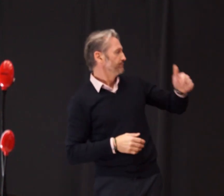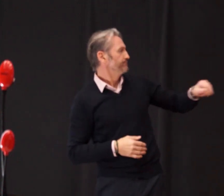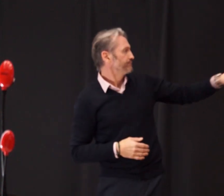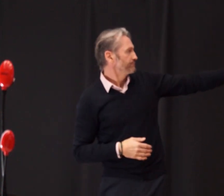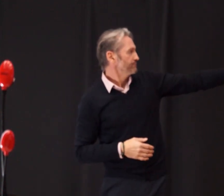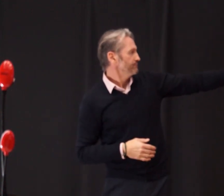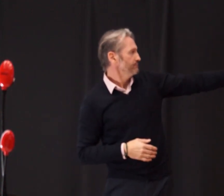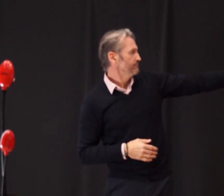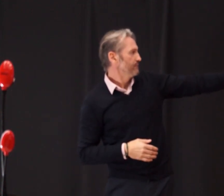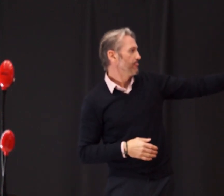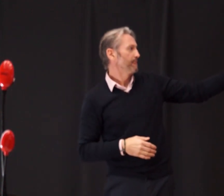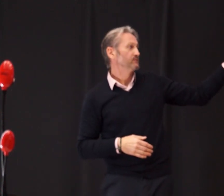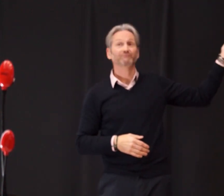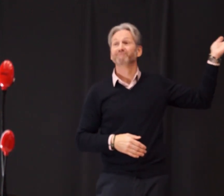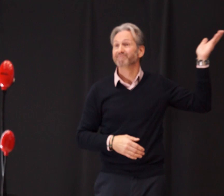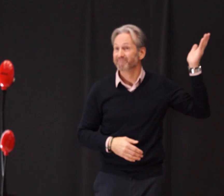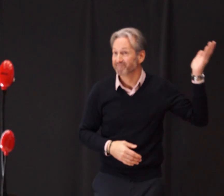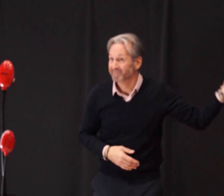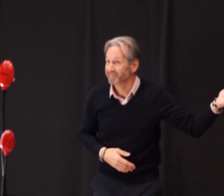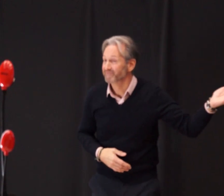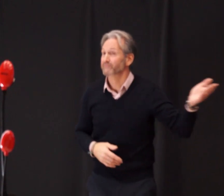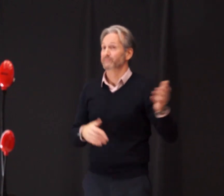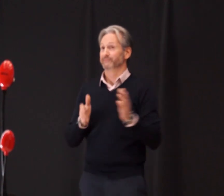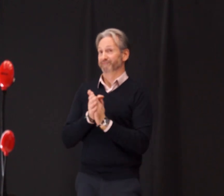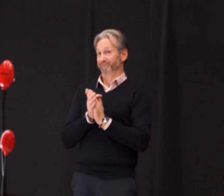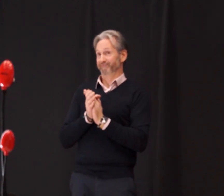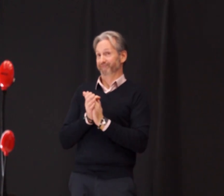enfants d'atteindre cette autonomie dont je parlais tout à l'heure. Et